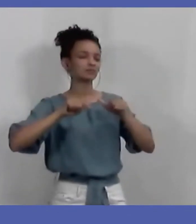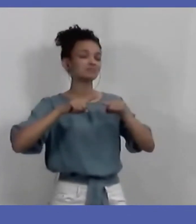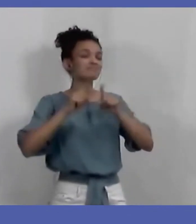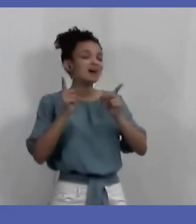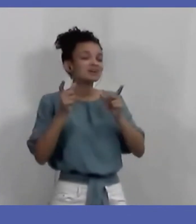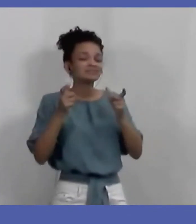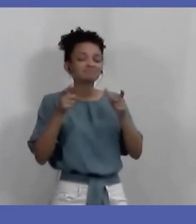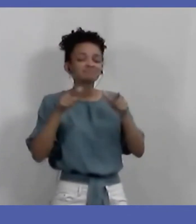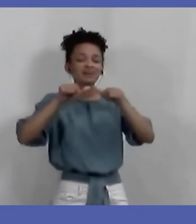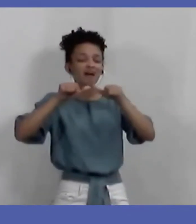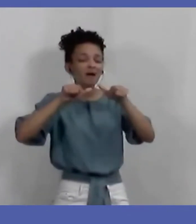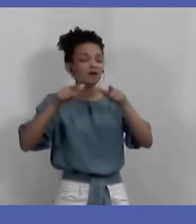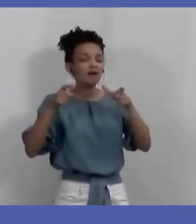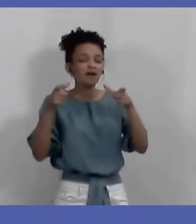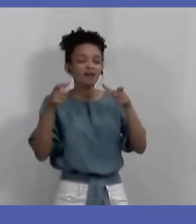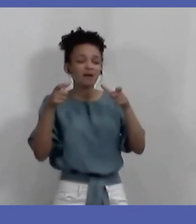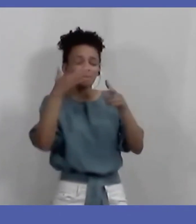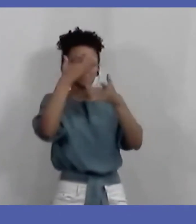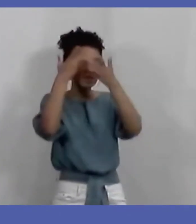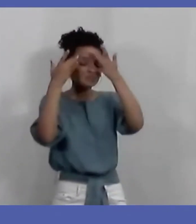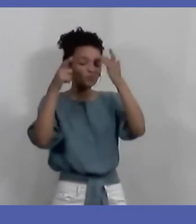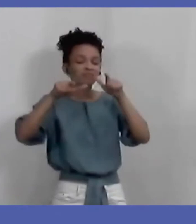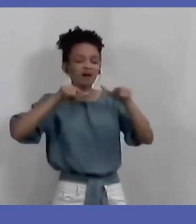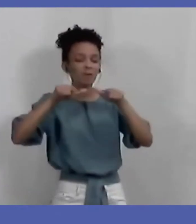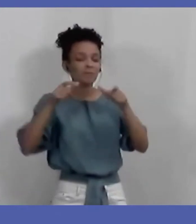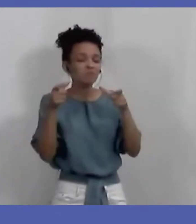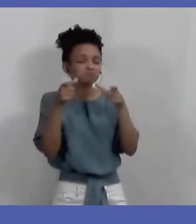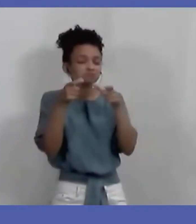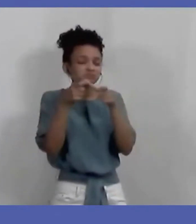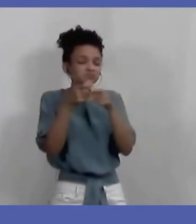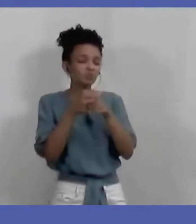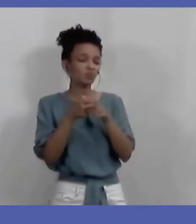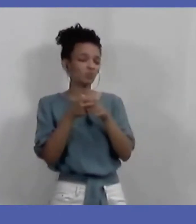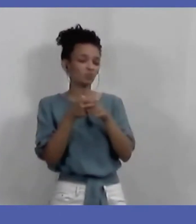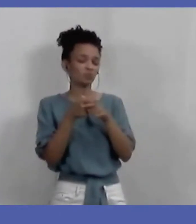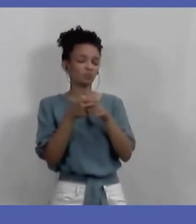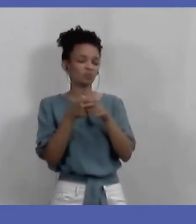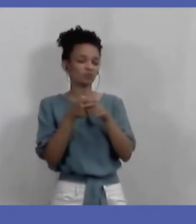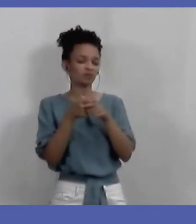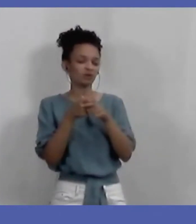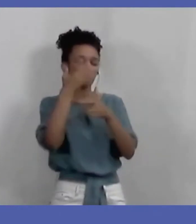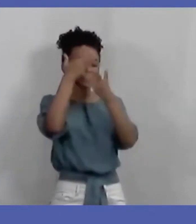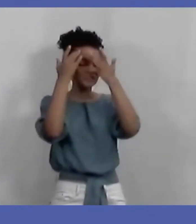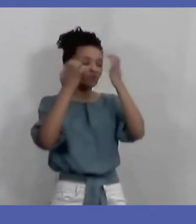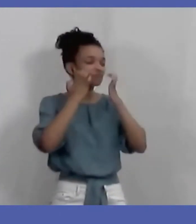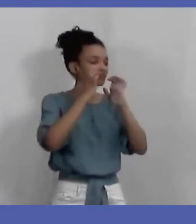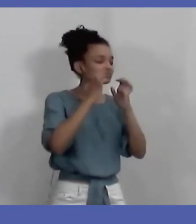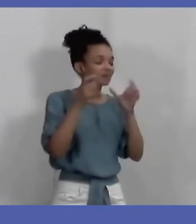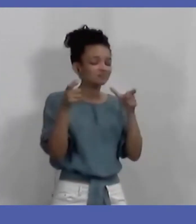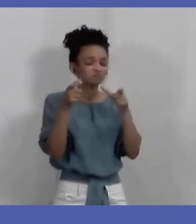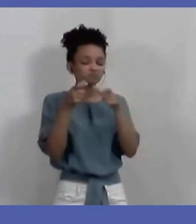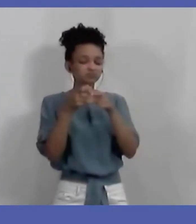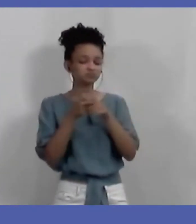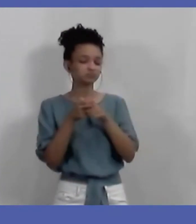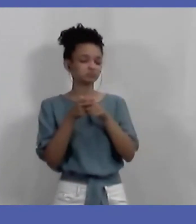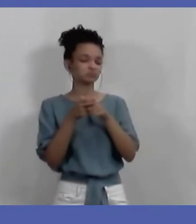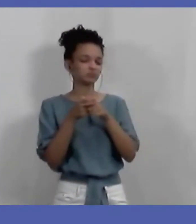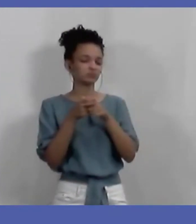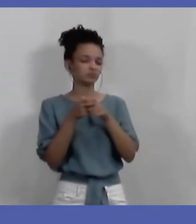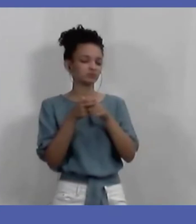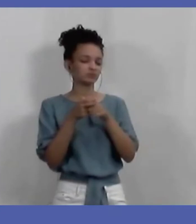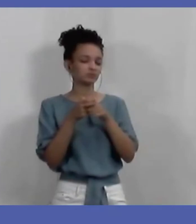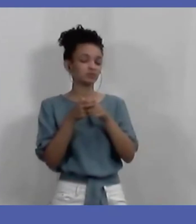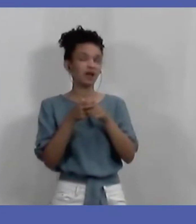poucos. Você roga pelos trabalhadores, Deus Pai vai dizer, é você que vou